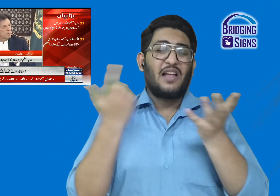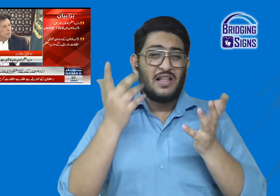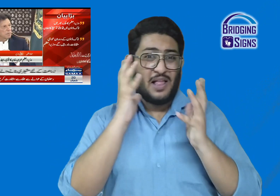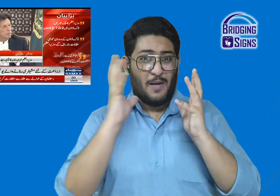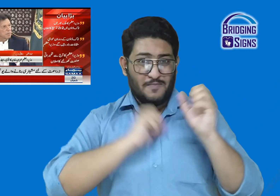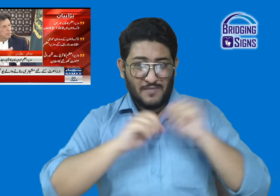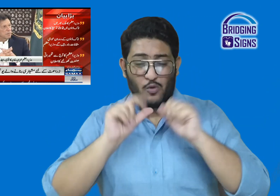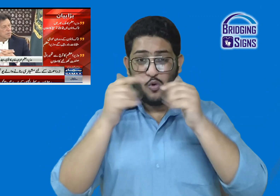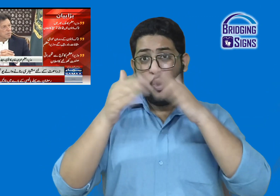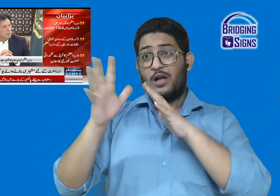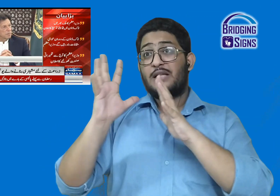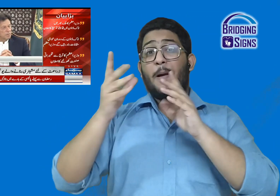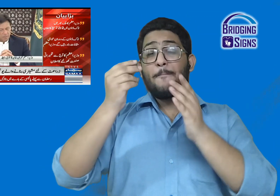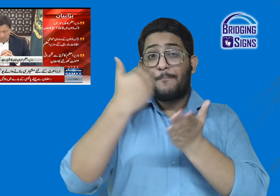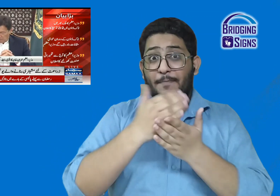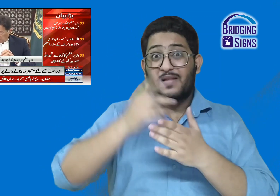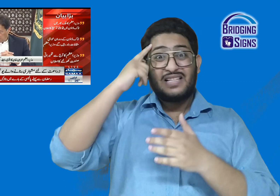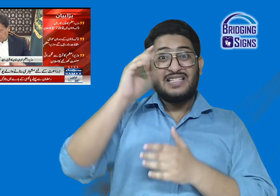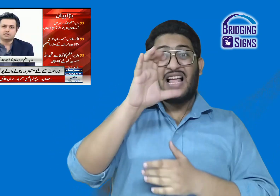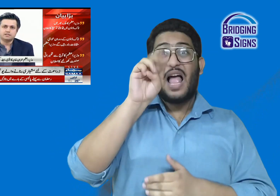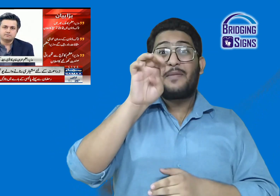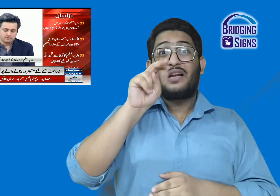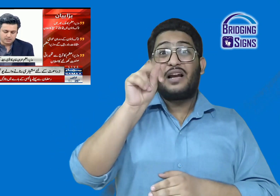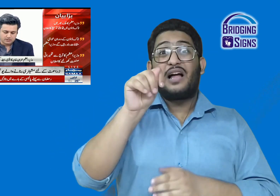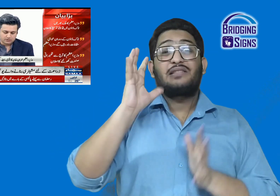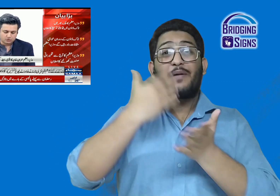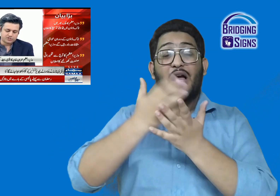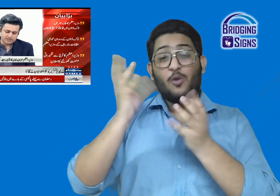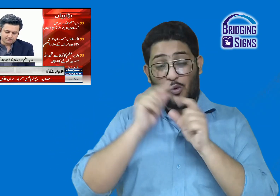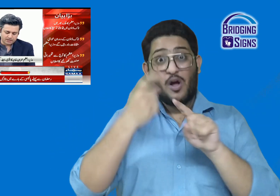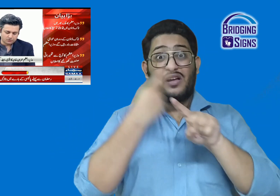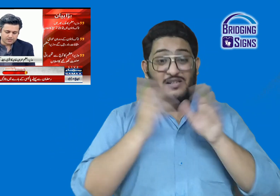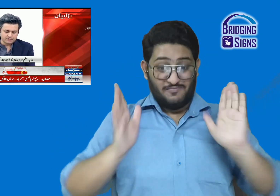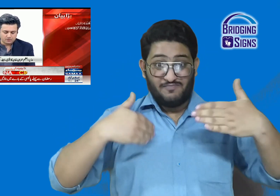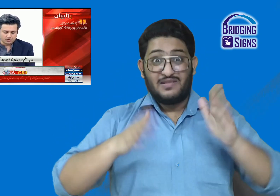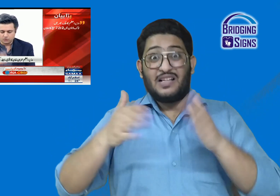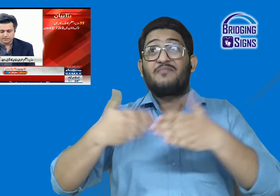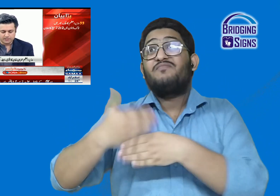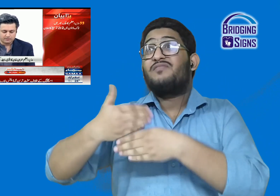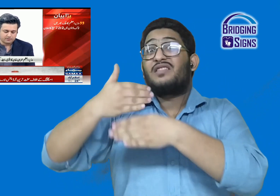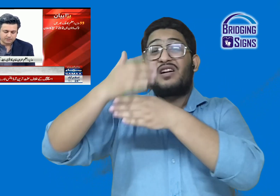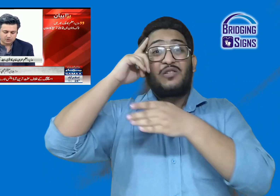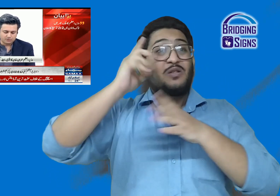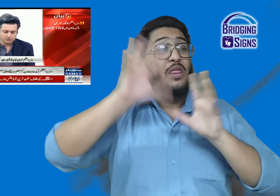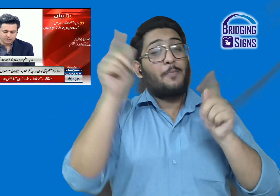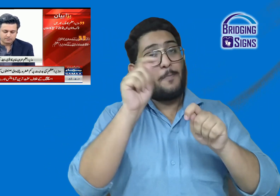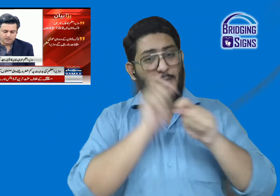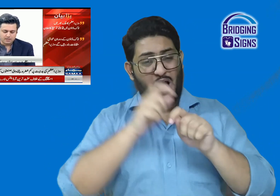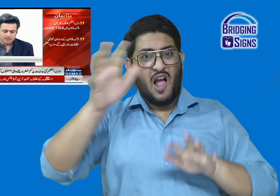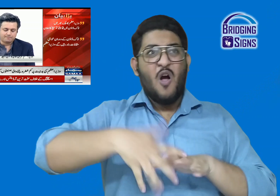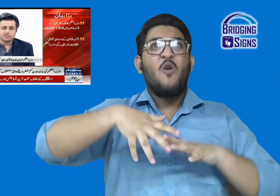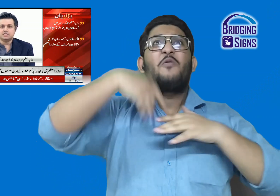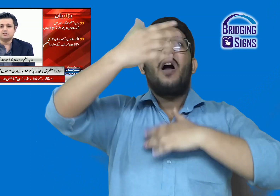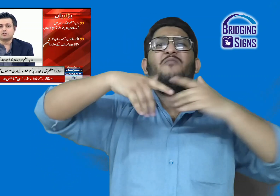जाए। सीमेंट प्लांट्स जिसका मैं पहले जिक्र कर चुका हूँ, ईंटों के भट्टे जो कि शहर से बाहर होते हैं और खुले मैदानों में होते